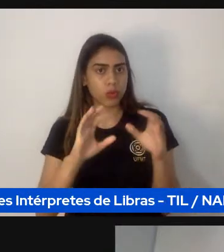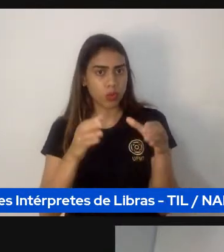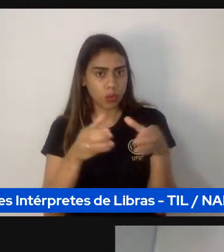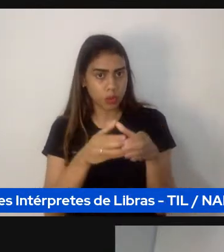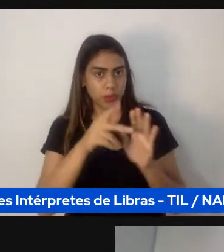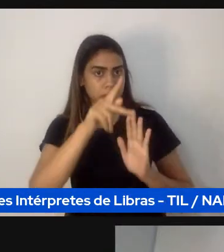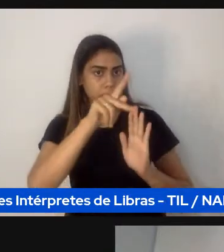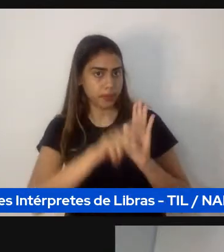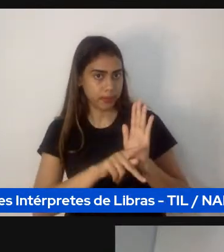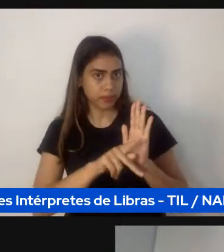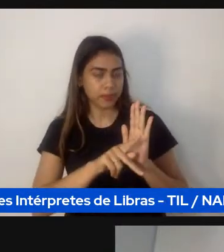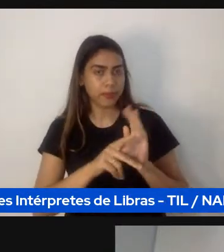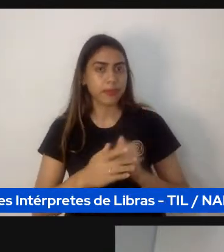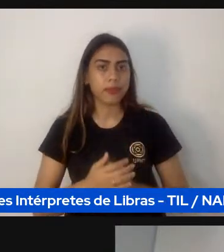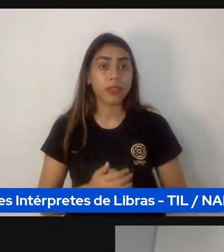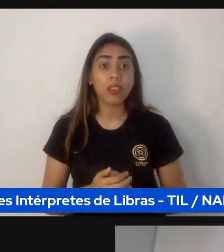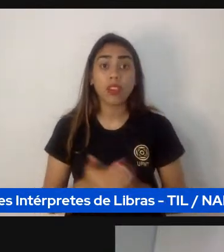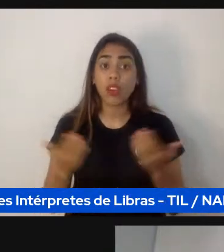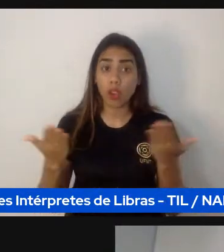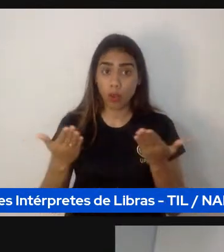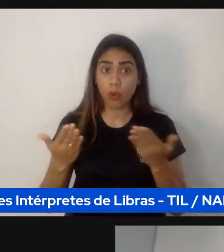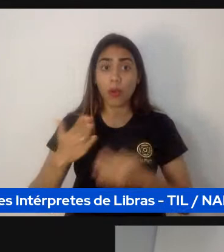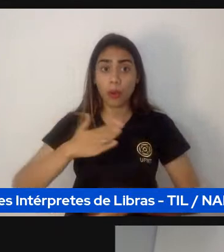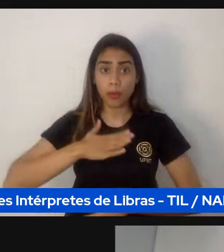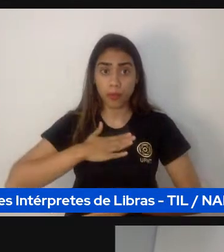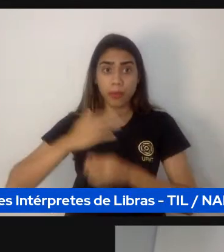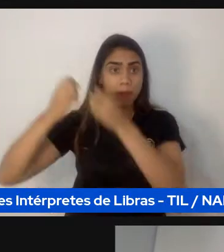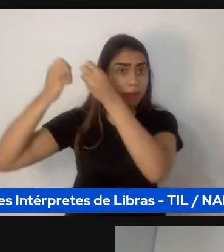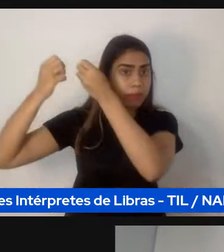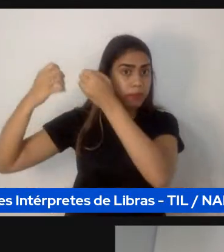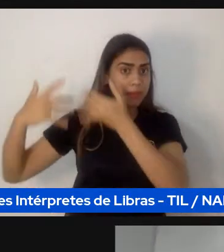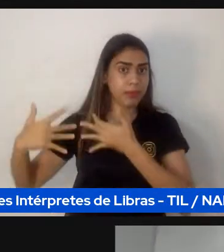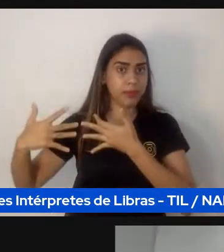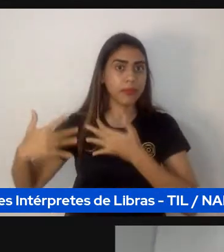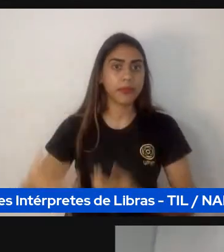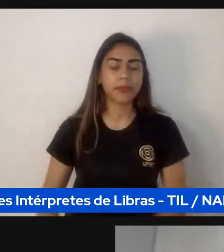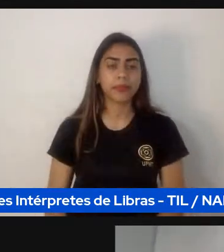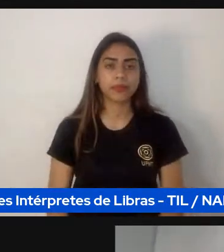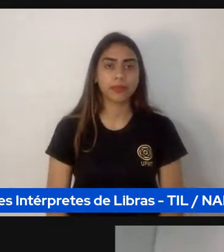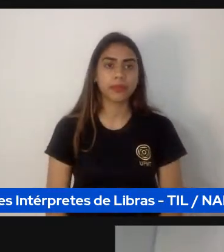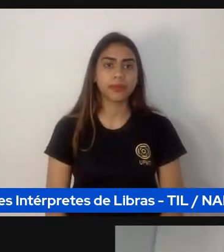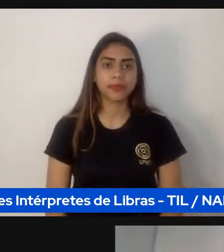branca, estou vestindo uma camiseta baby look rosa, uma calça bege.